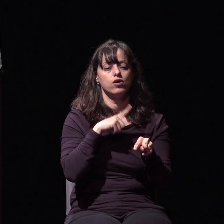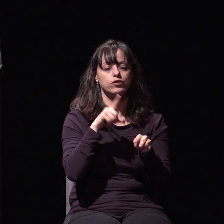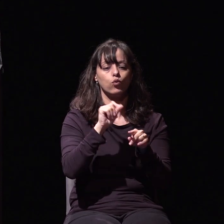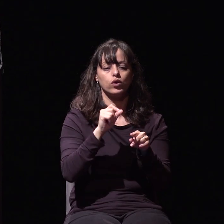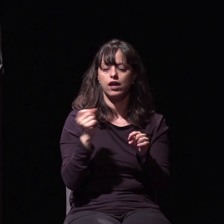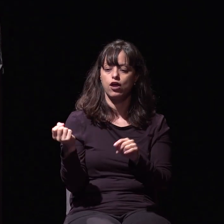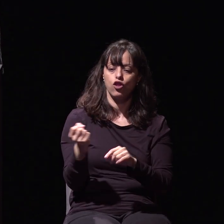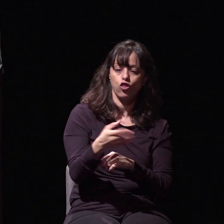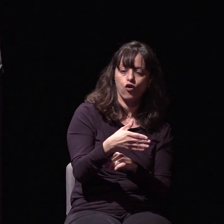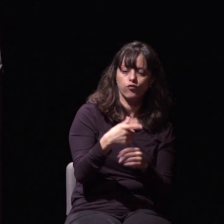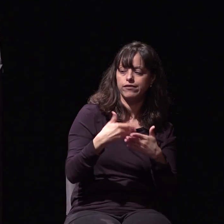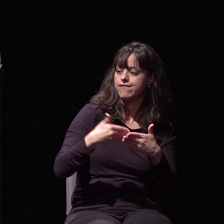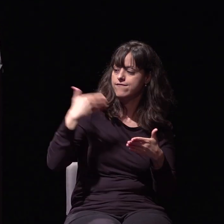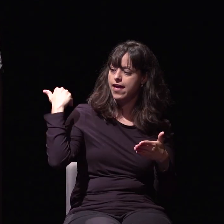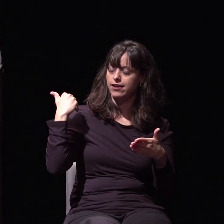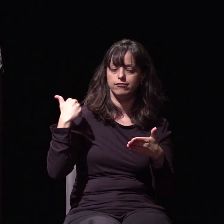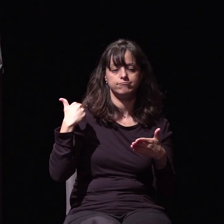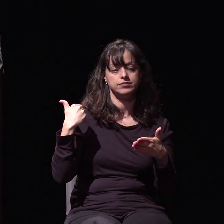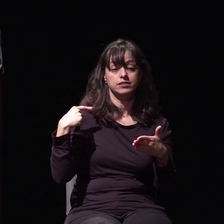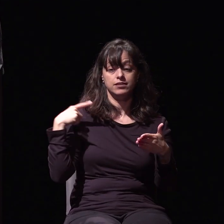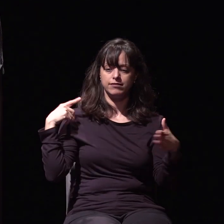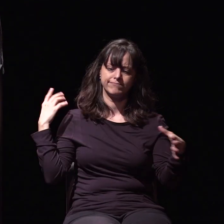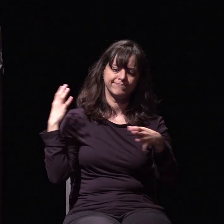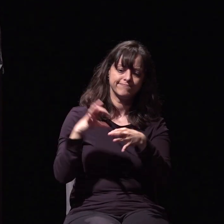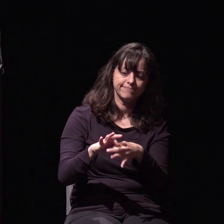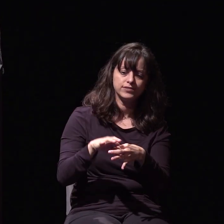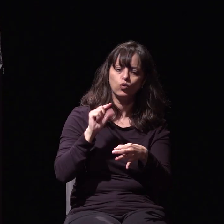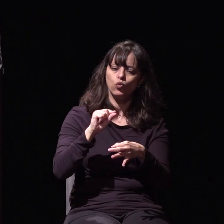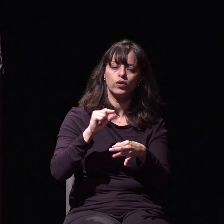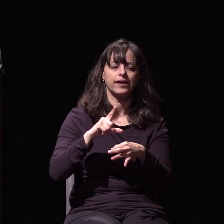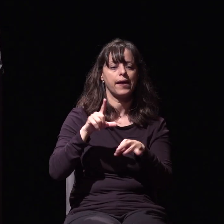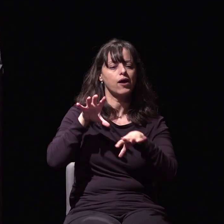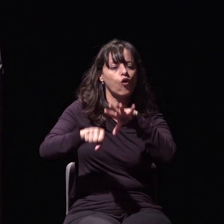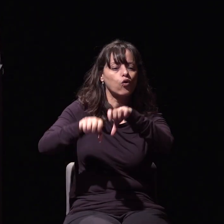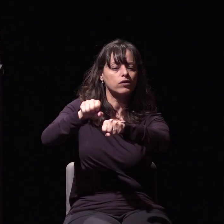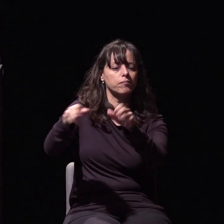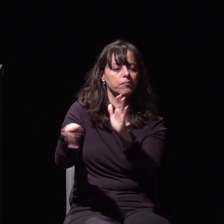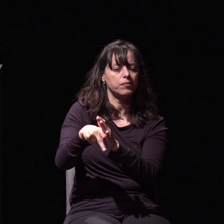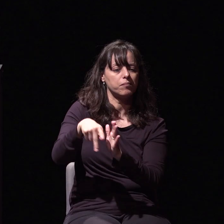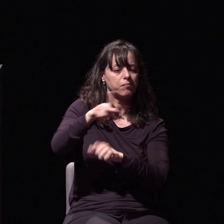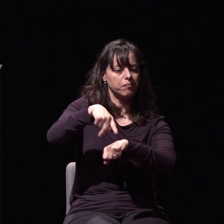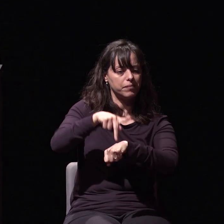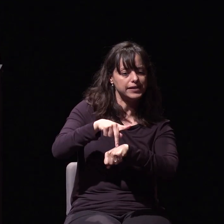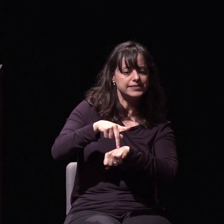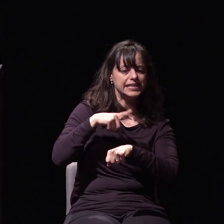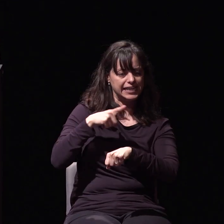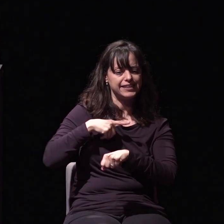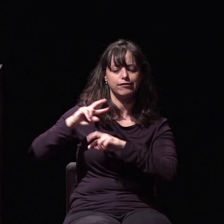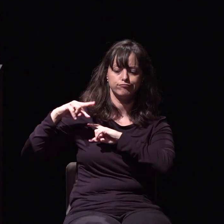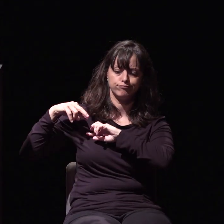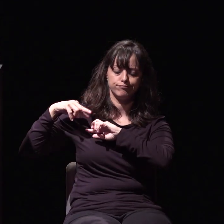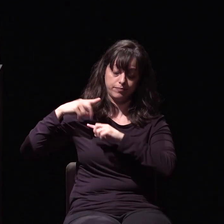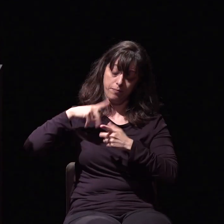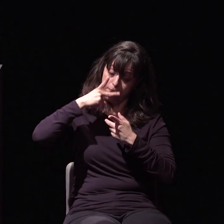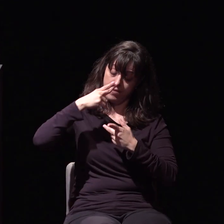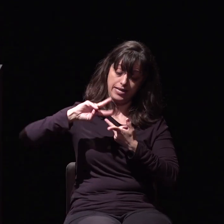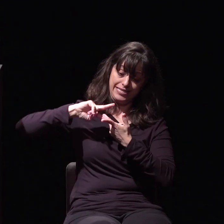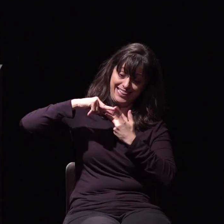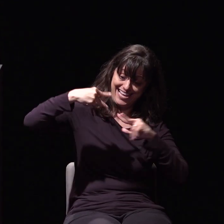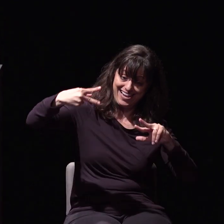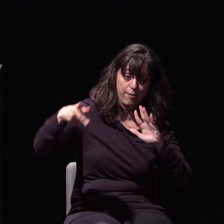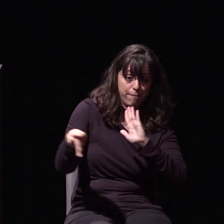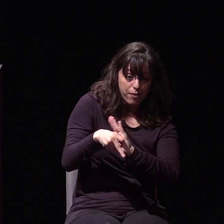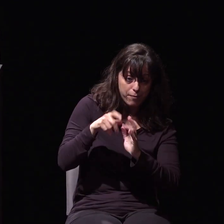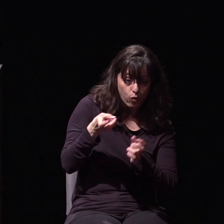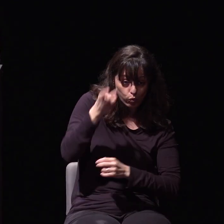em países colonizados e subdesenvolvidos era uma outra coisa. Estava na genética da cultura local, que reproduzia